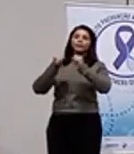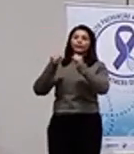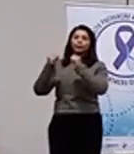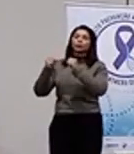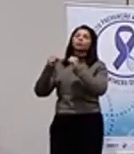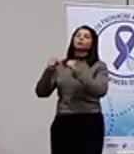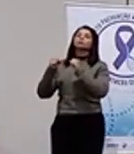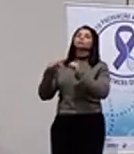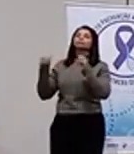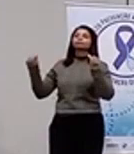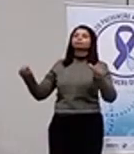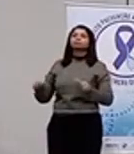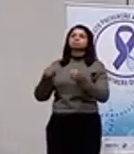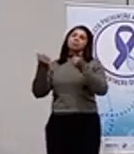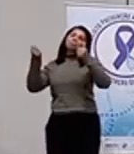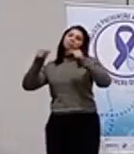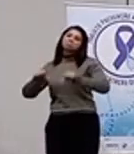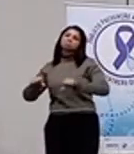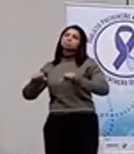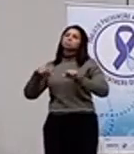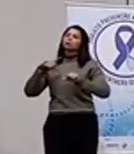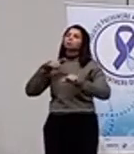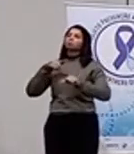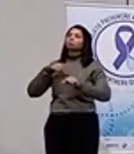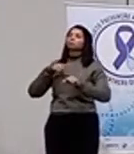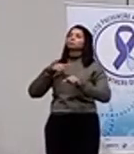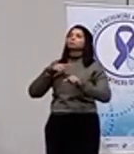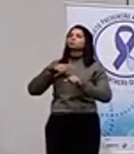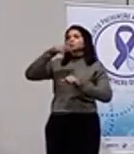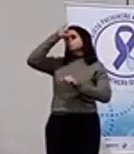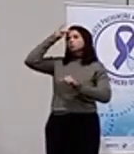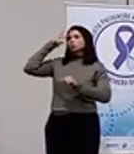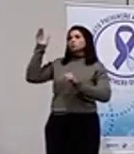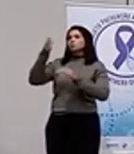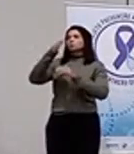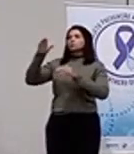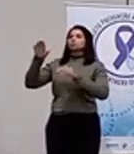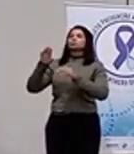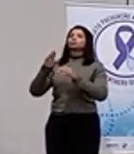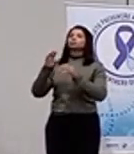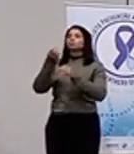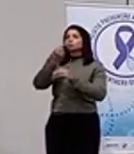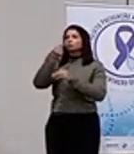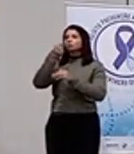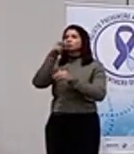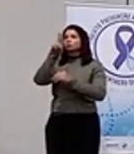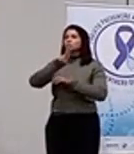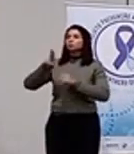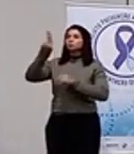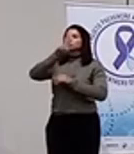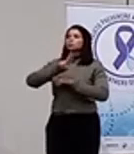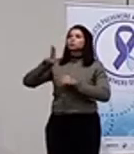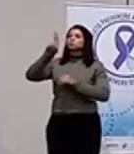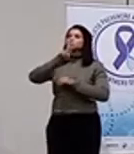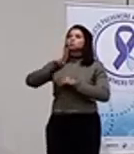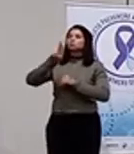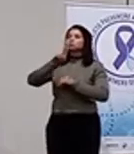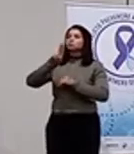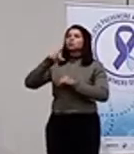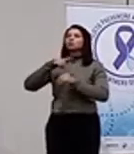alguém usa aqui corticoide, prednisona, por exemplo, que é muito usado para alguns tratamentos de